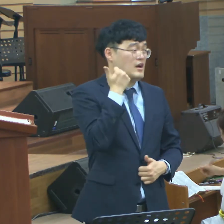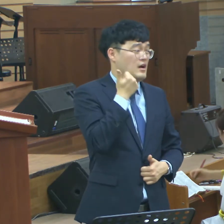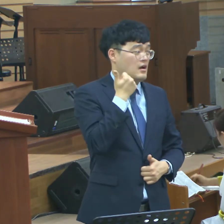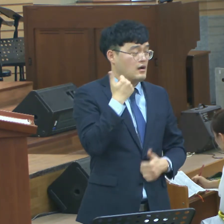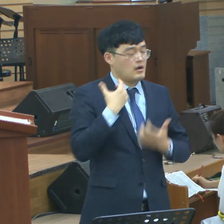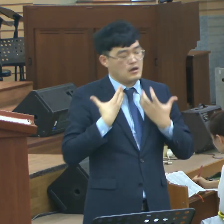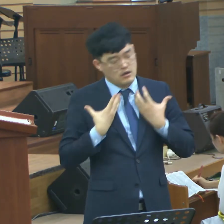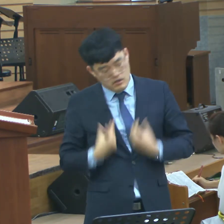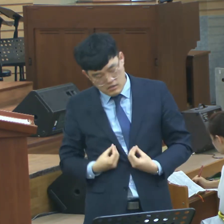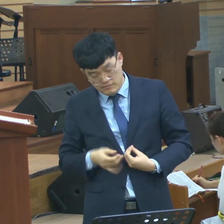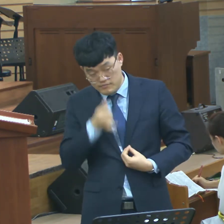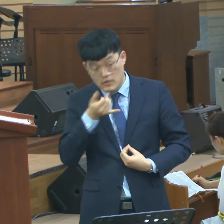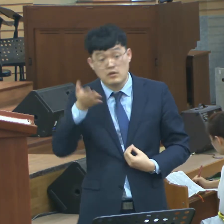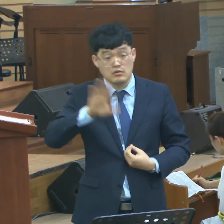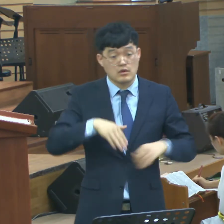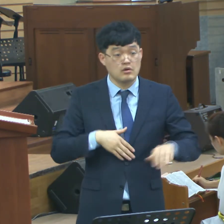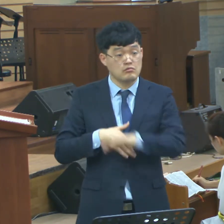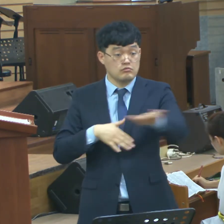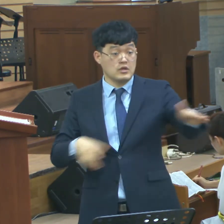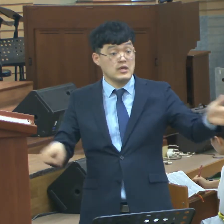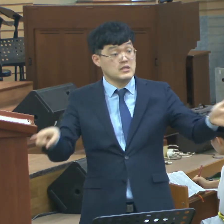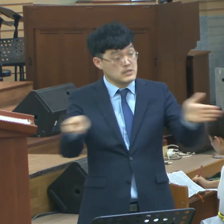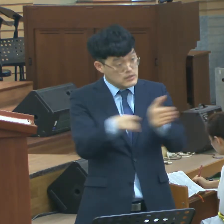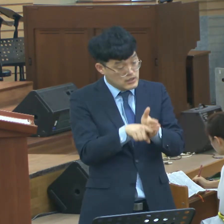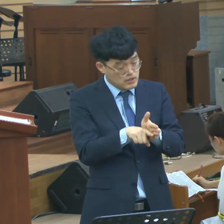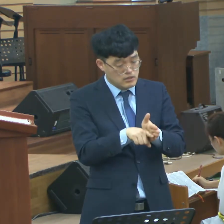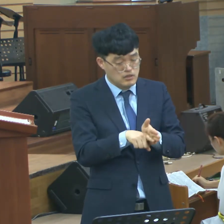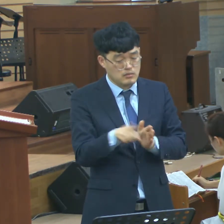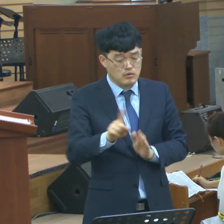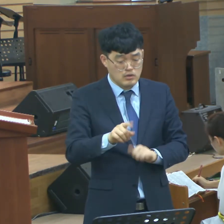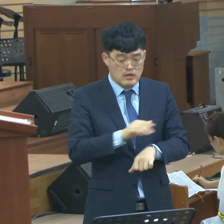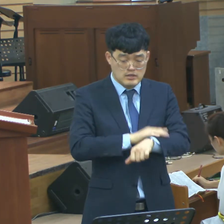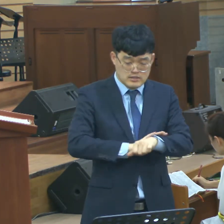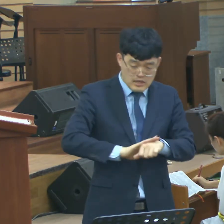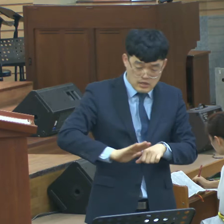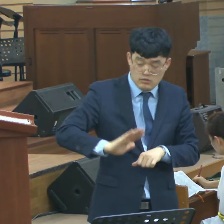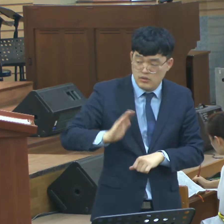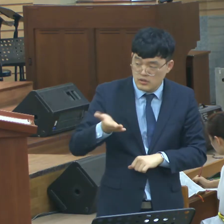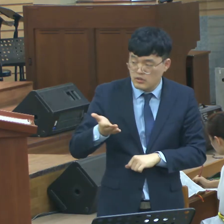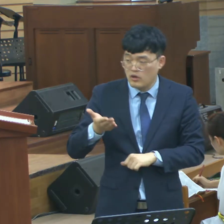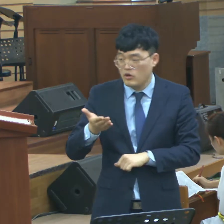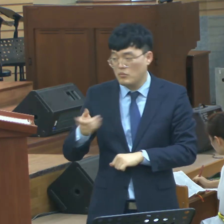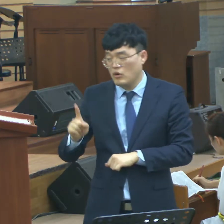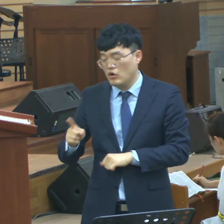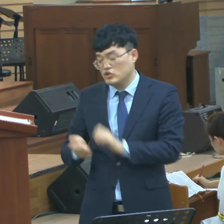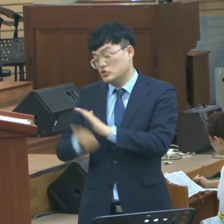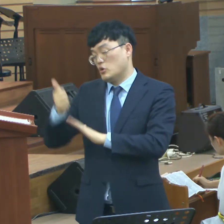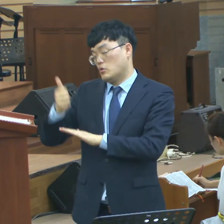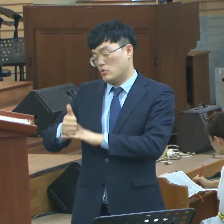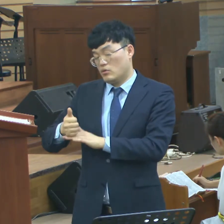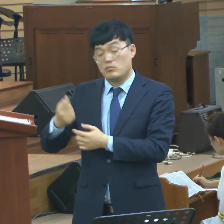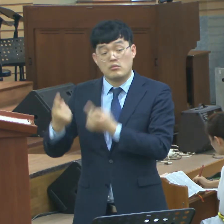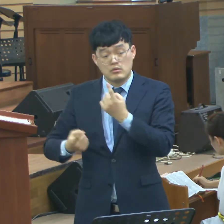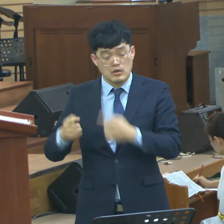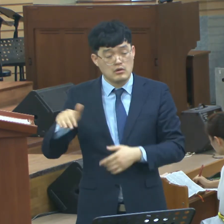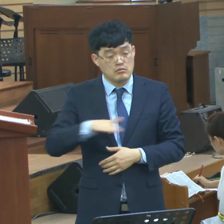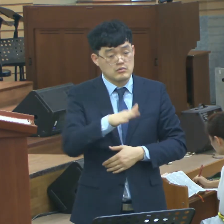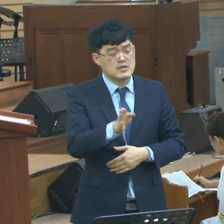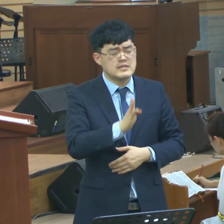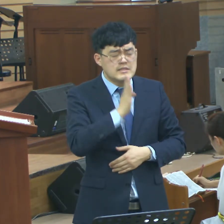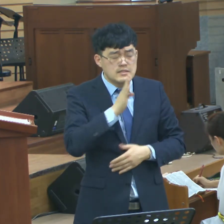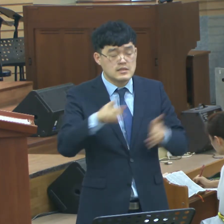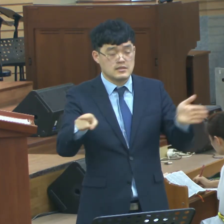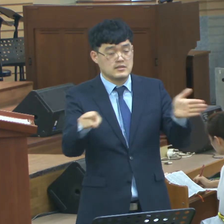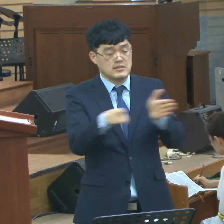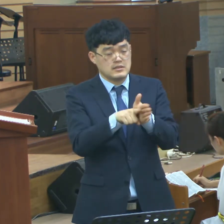그런데 우리 신앙은요, 여기서 뭐 잘 되는 거, 그것도 하나님의 축복이죠. 그러나 우리의 진정한